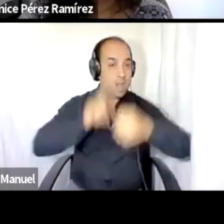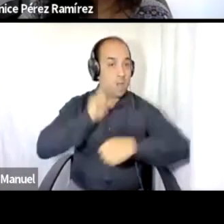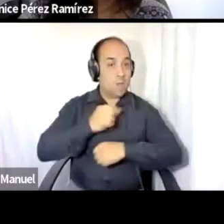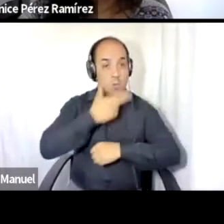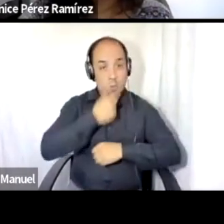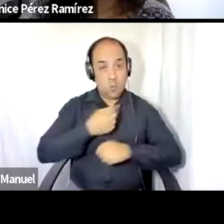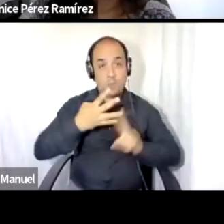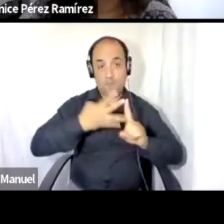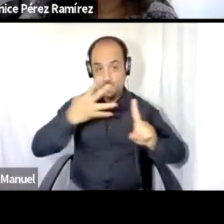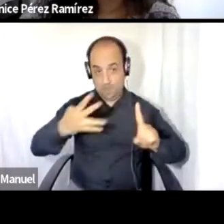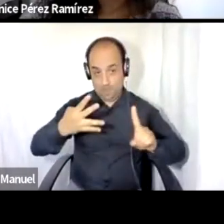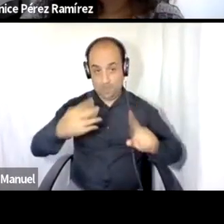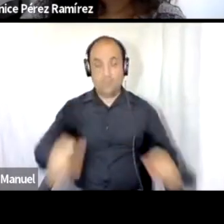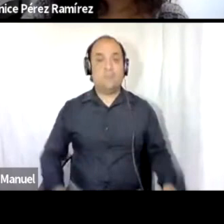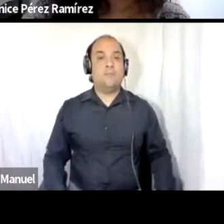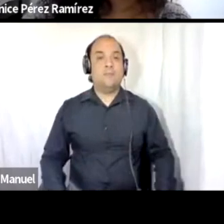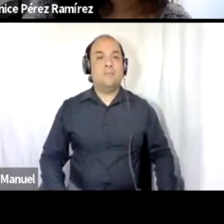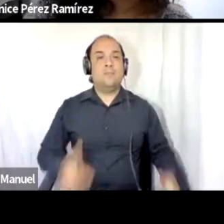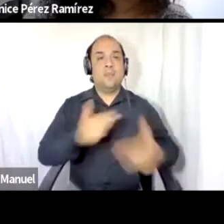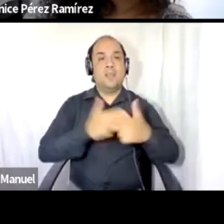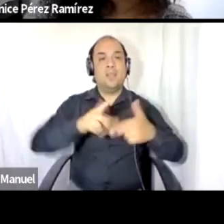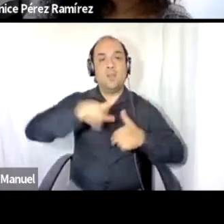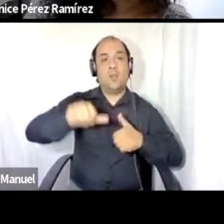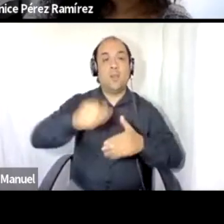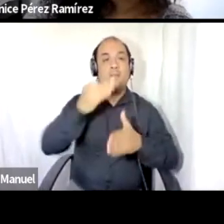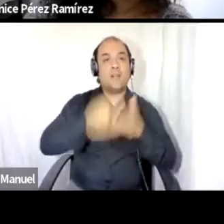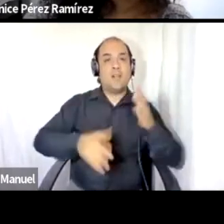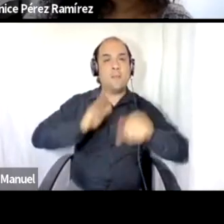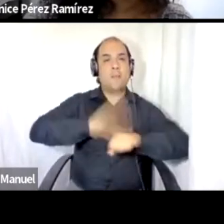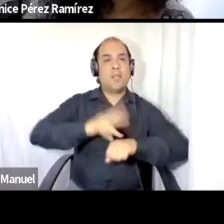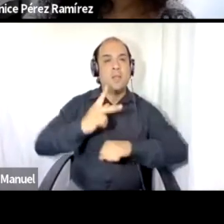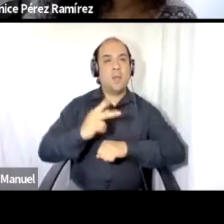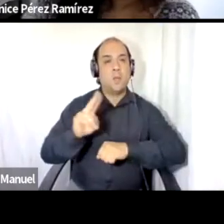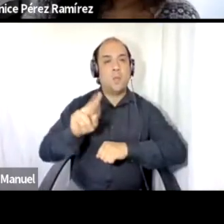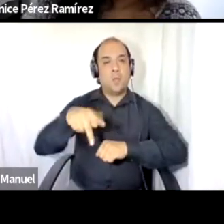todes. Hasta luego, ya hace falta más punk